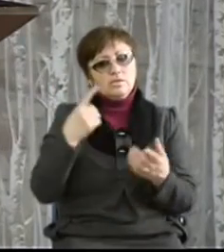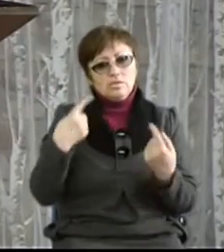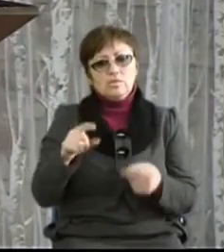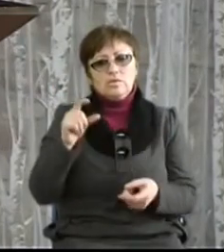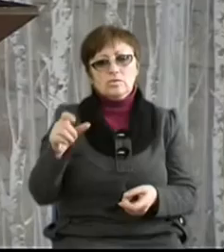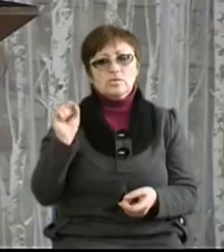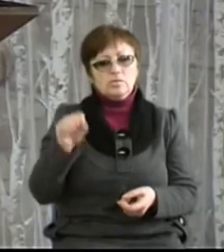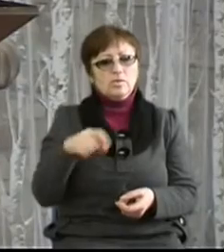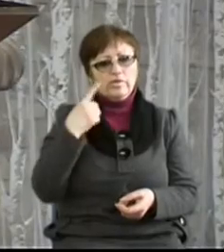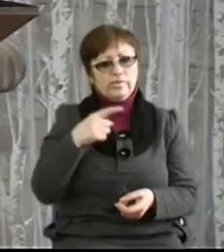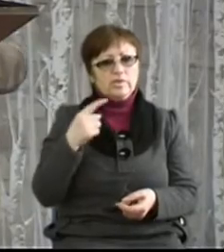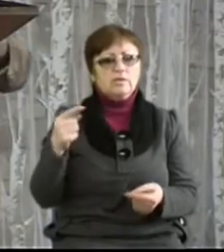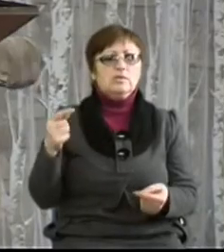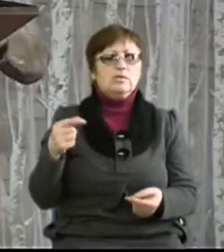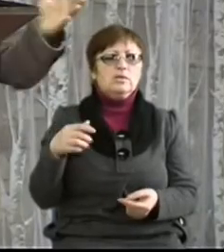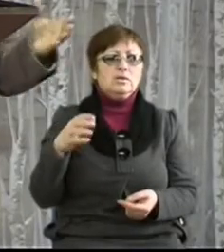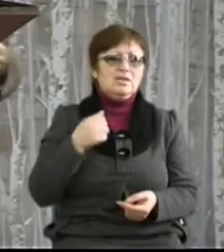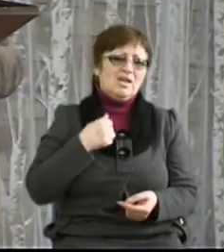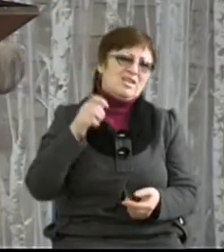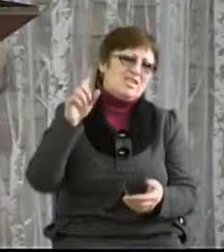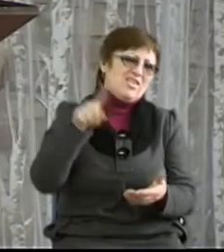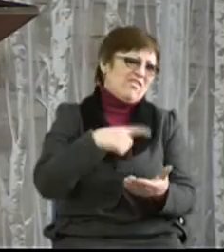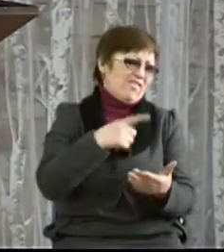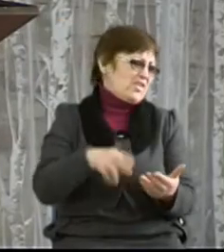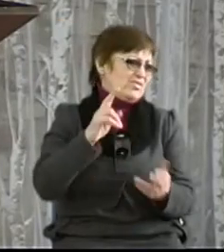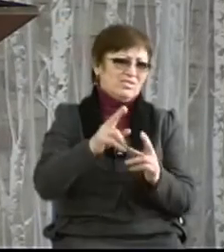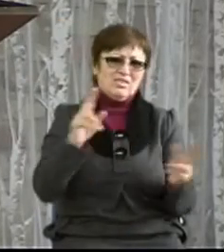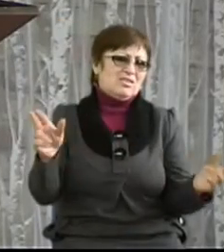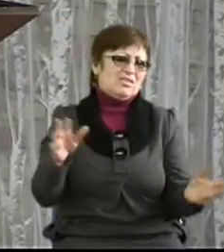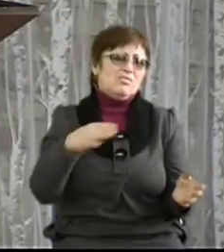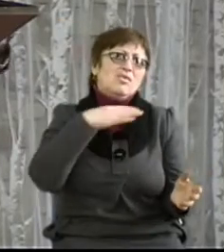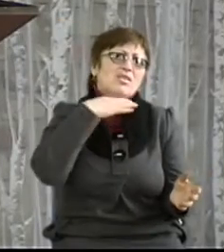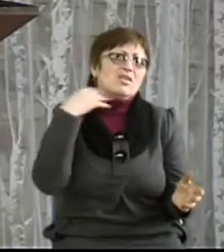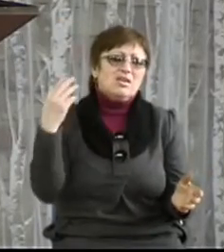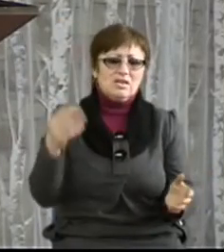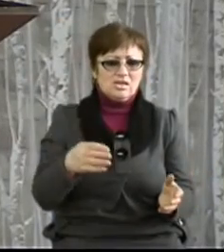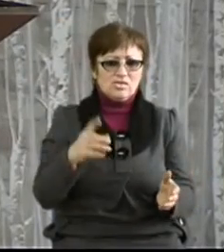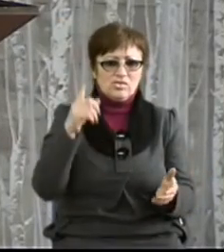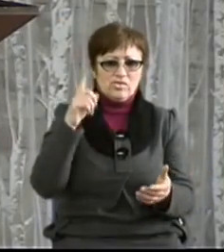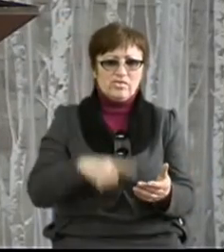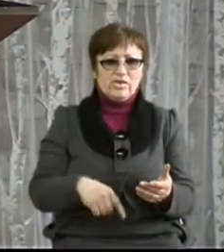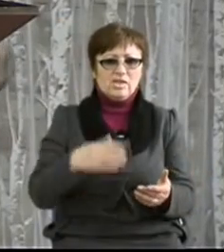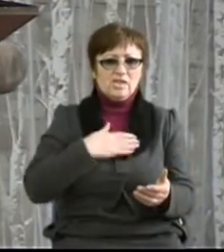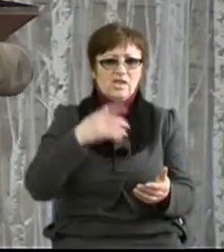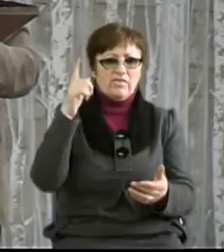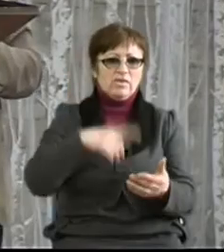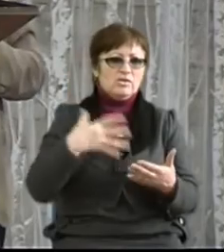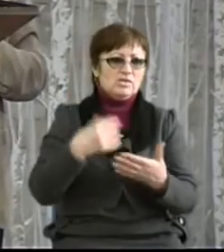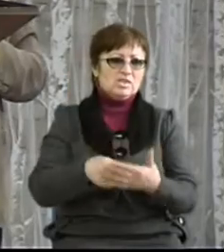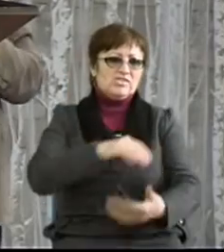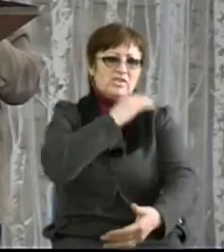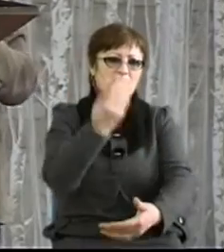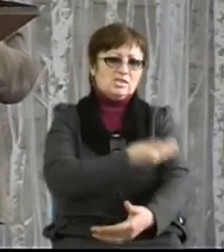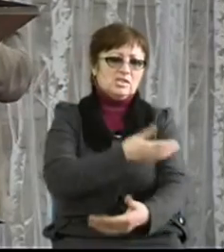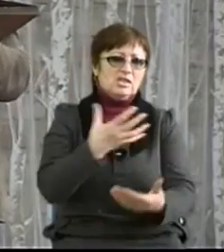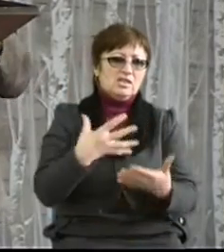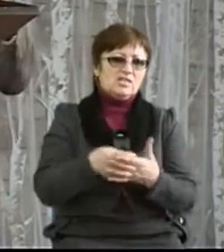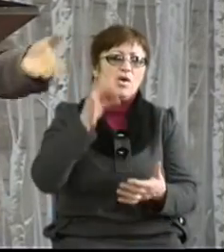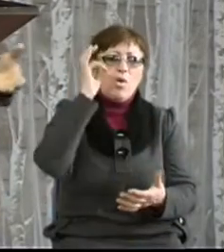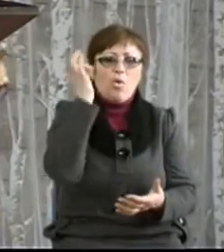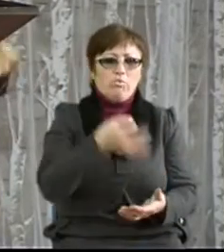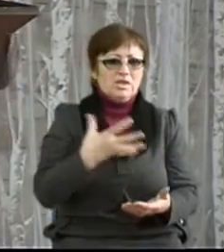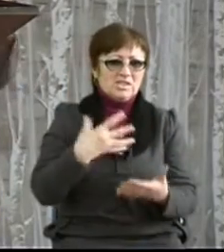четко, например, может говорить о том, что я не верю ни в кого, я не хочу ни в кого верить, я верю только в свои силы, в свой опыт, в